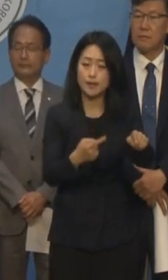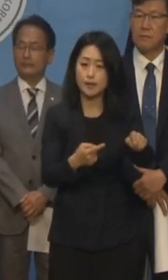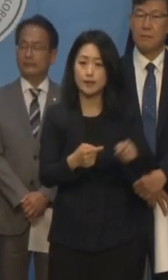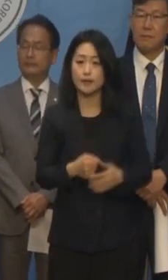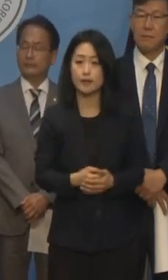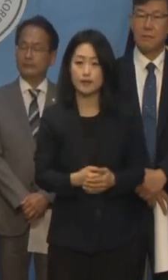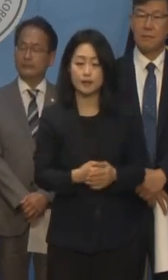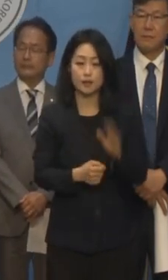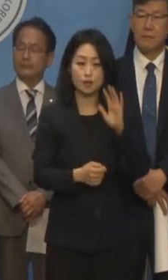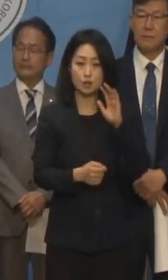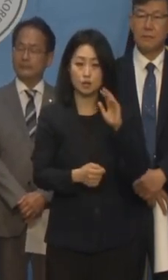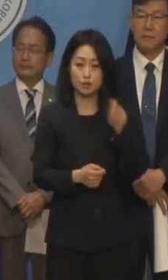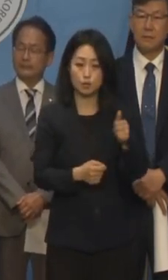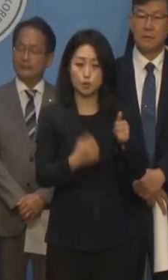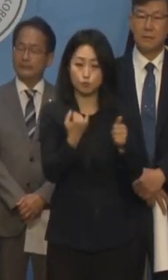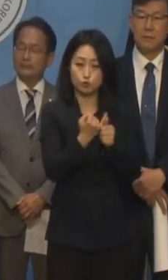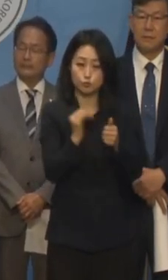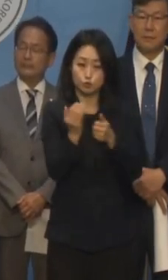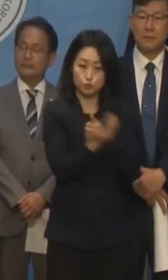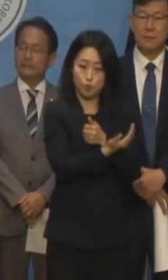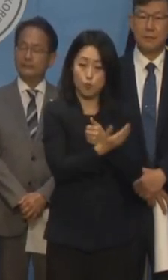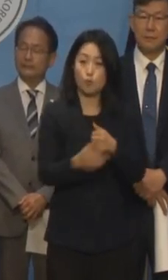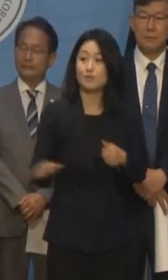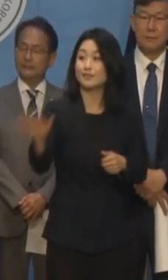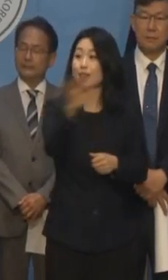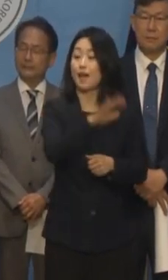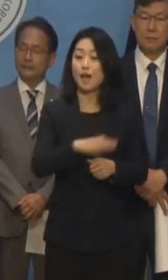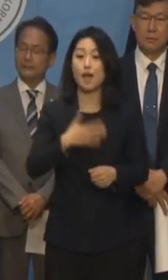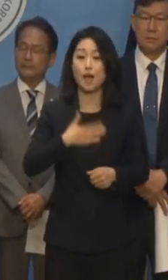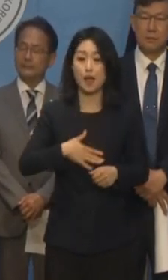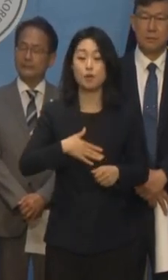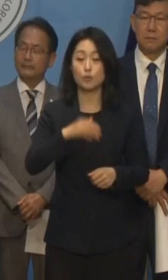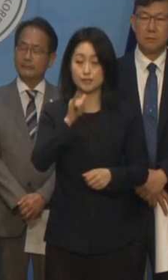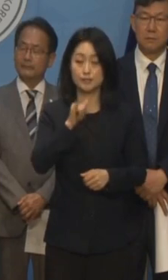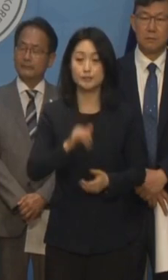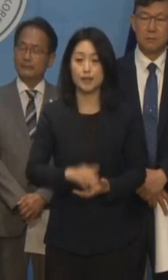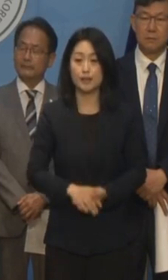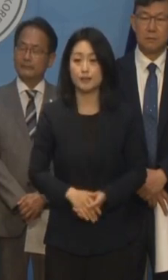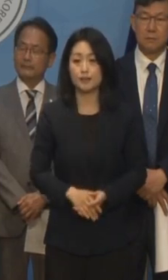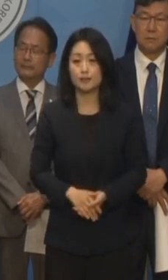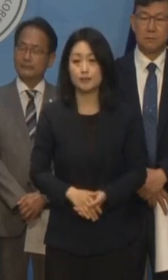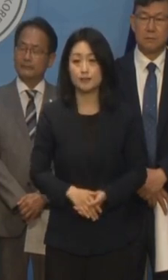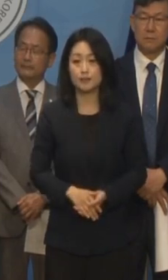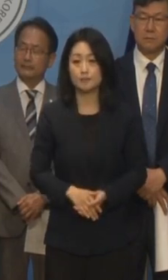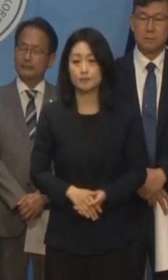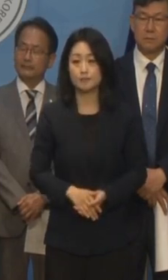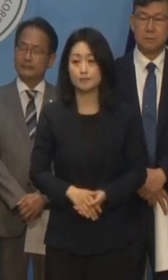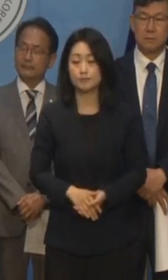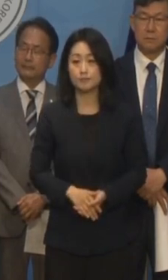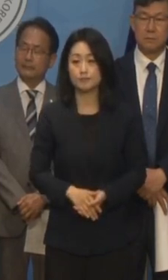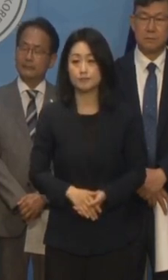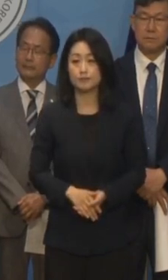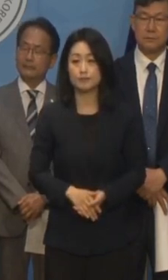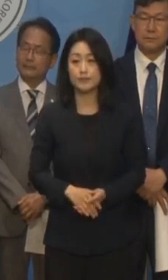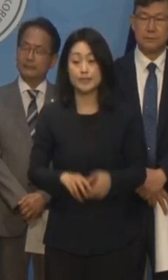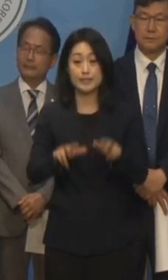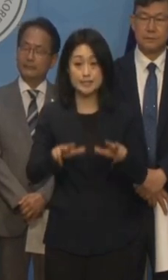아웅하는 시기라는 것을 국민 여러분들은 잘 알고 계십니다. 이제